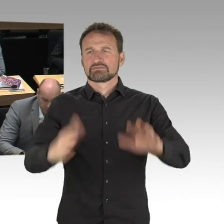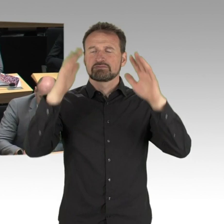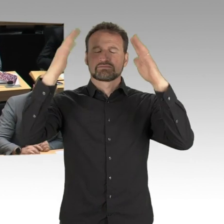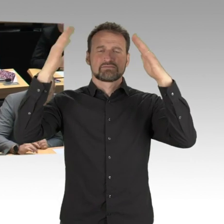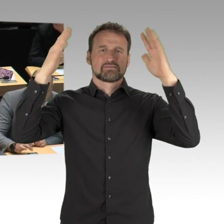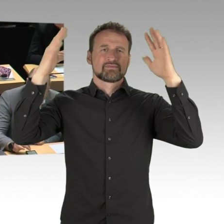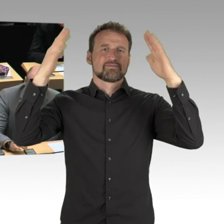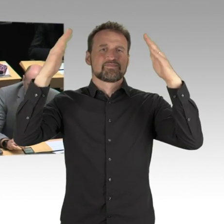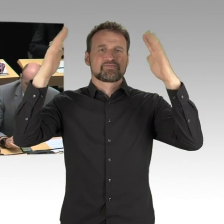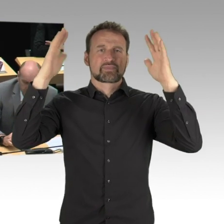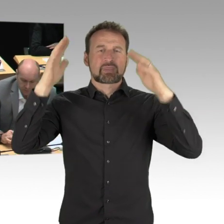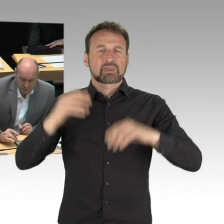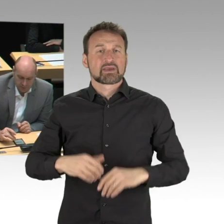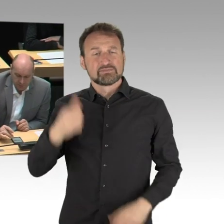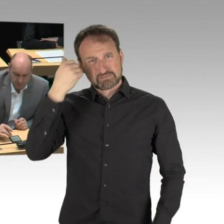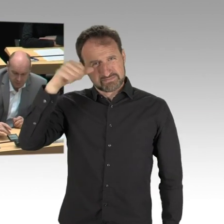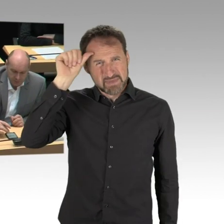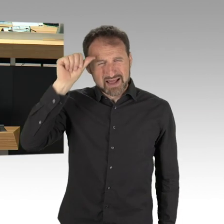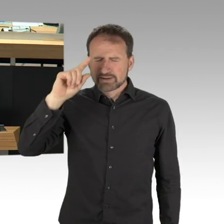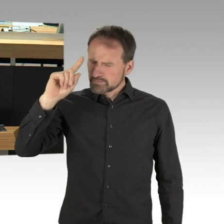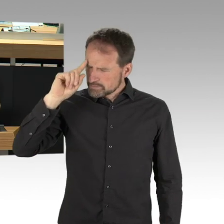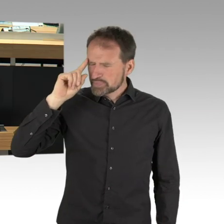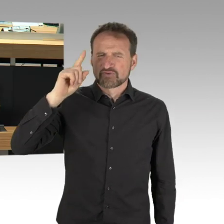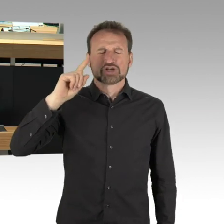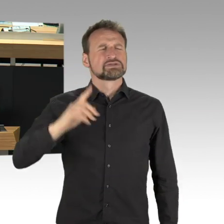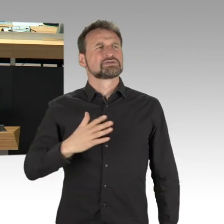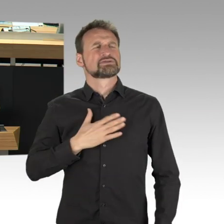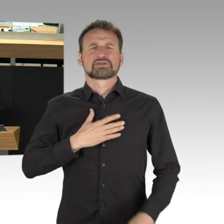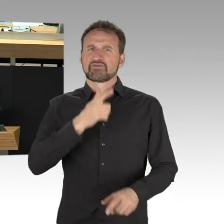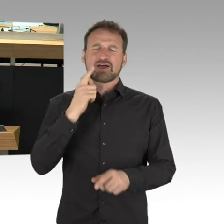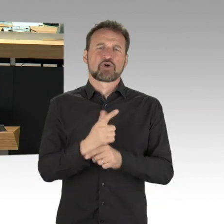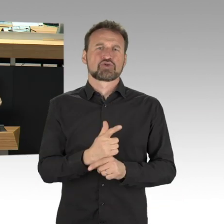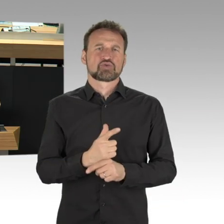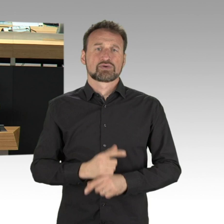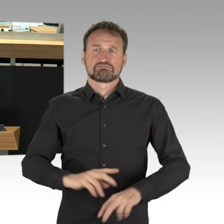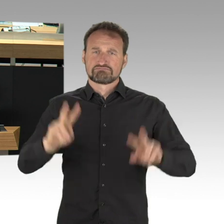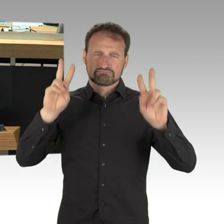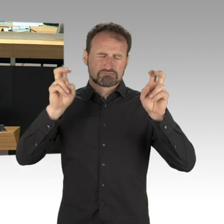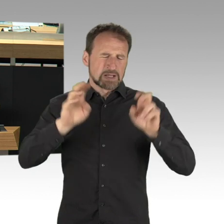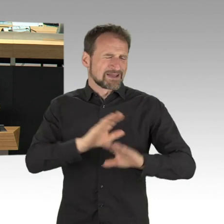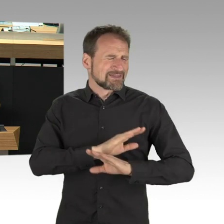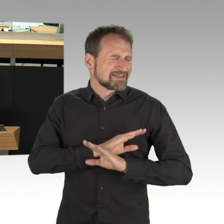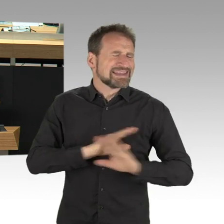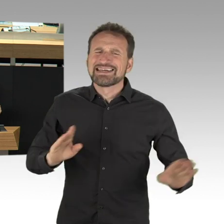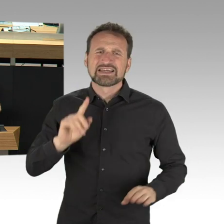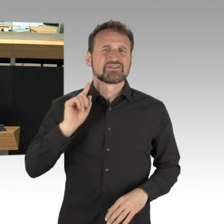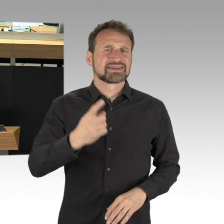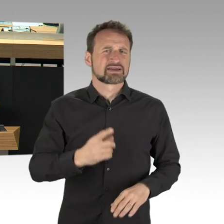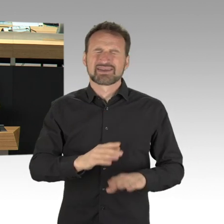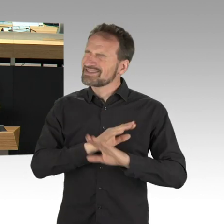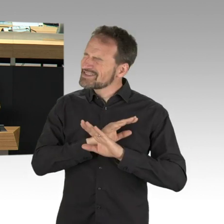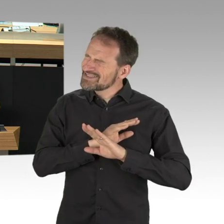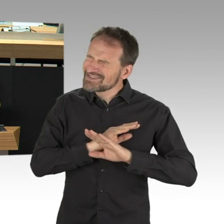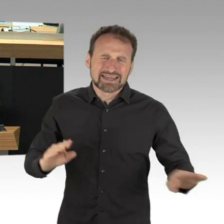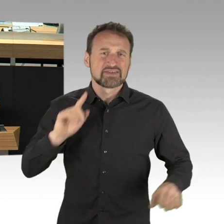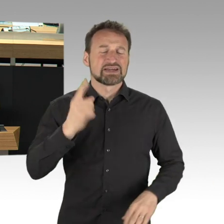Berlin ist sich der Verantwortung bewusst. Nie wieder, nie wieder, nie wieder wollen wir